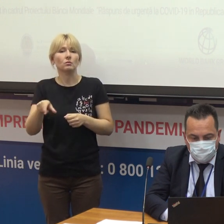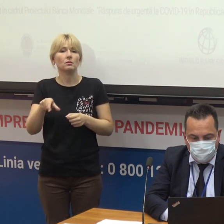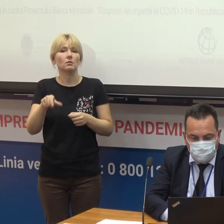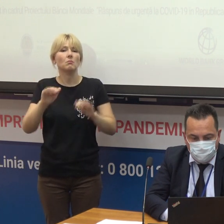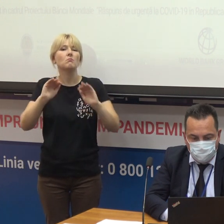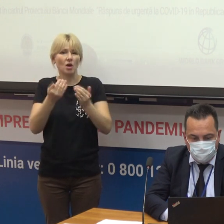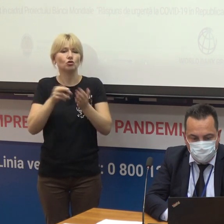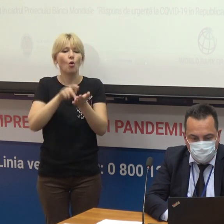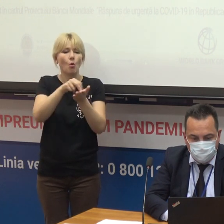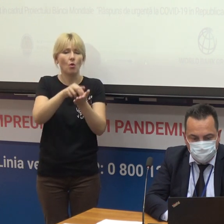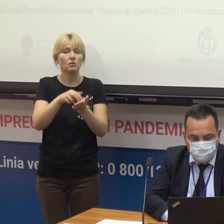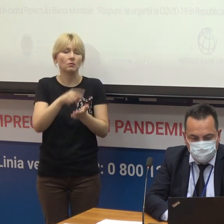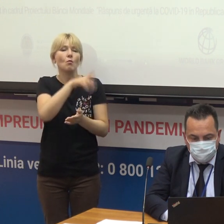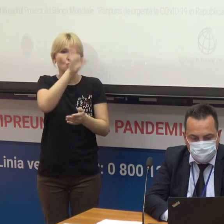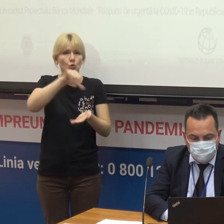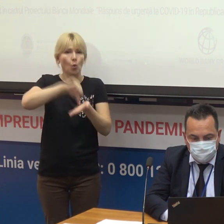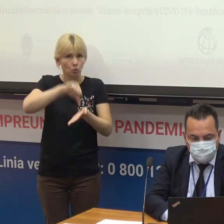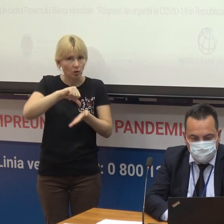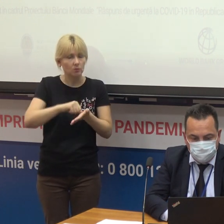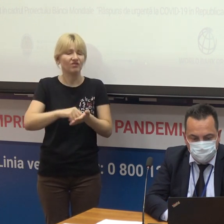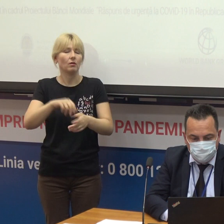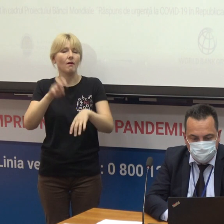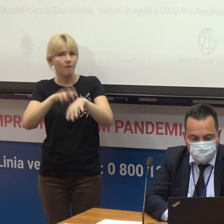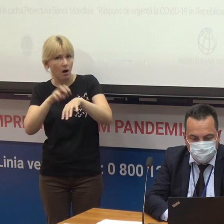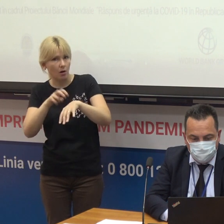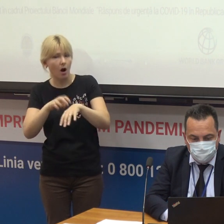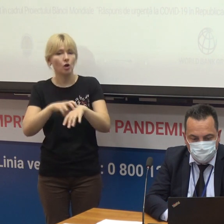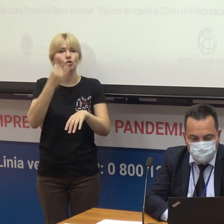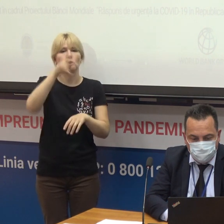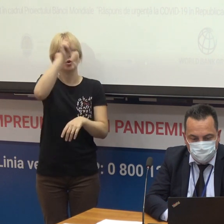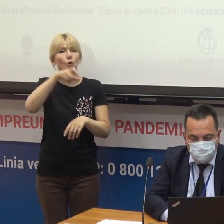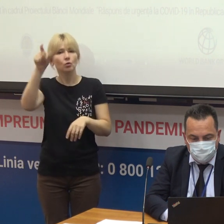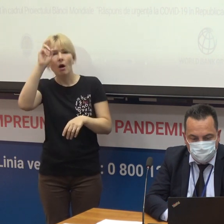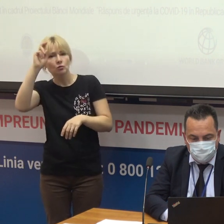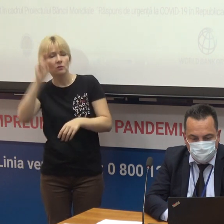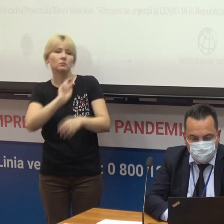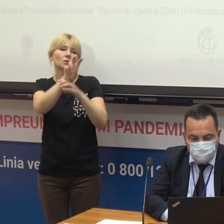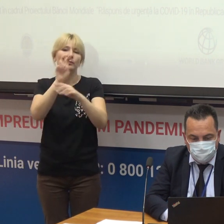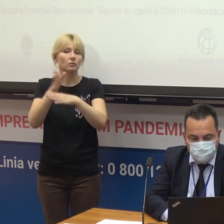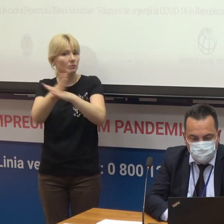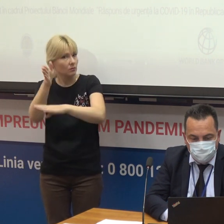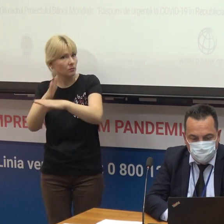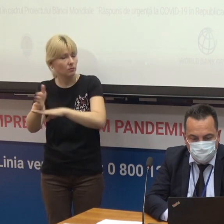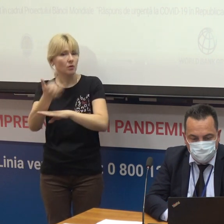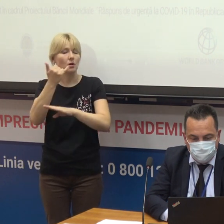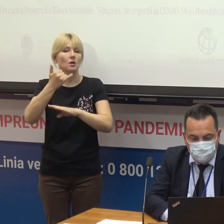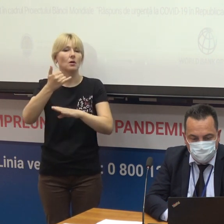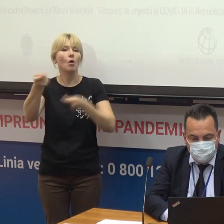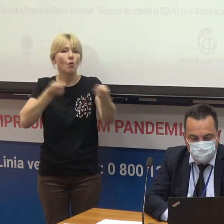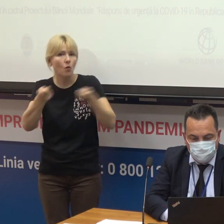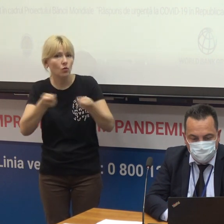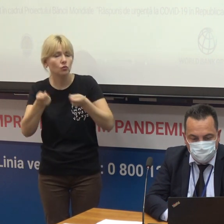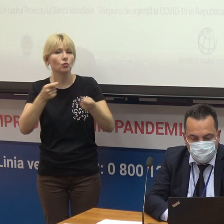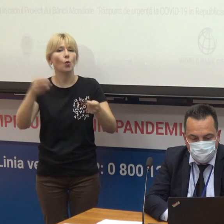mai redus, la care vor participa tot personalul medical, autoritățile publice locale, conducătorii